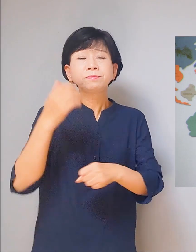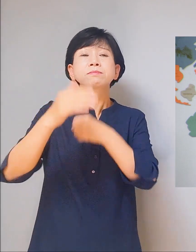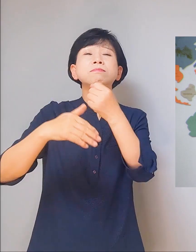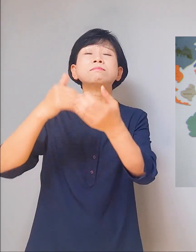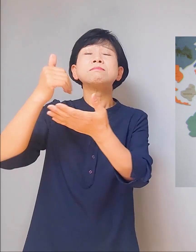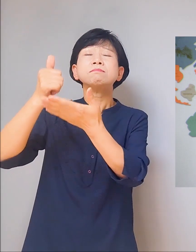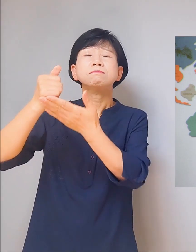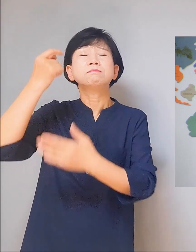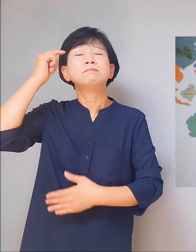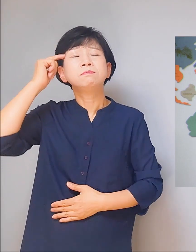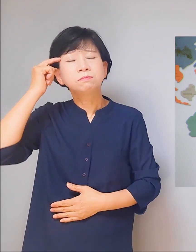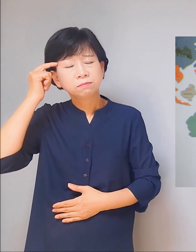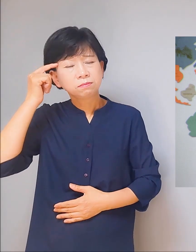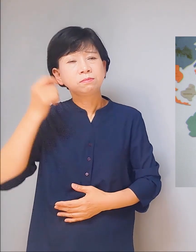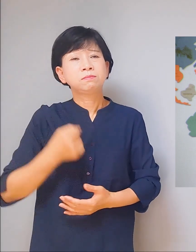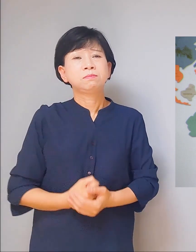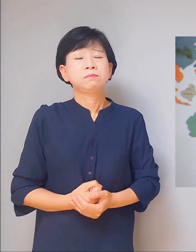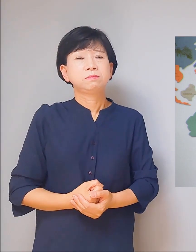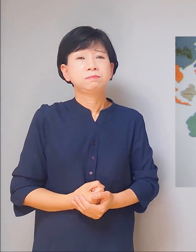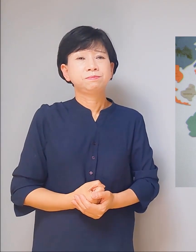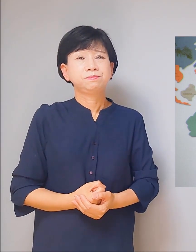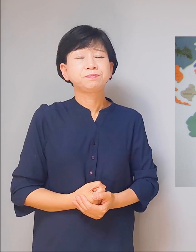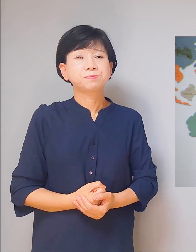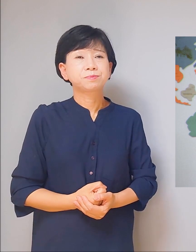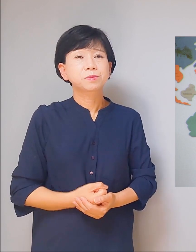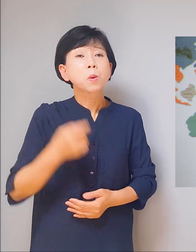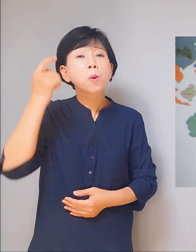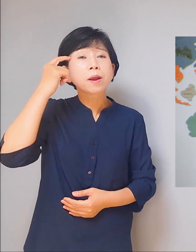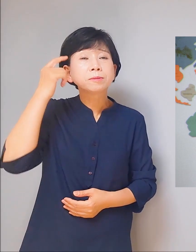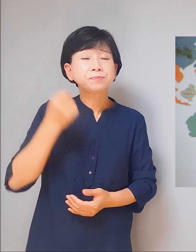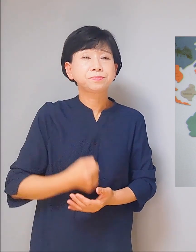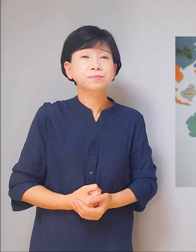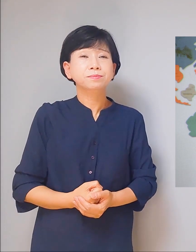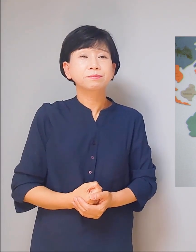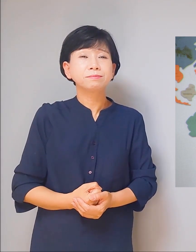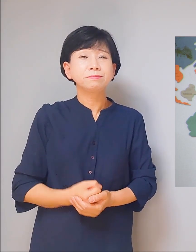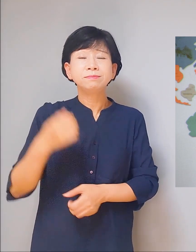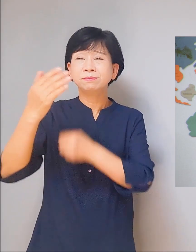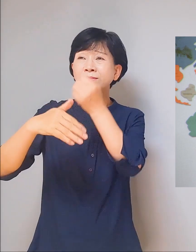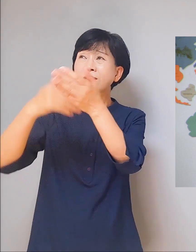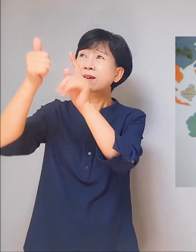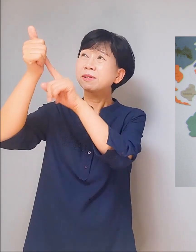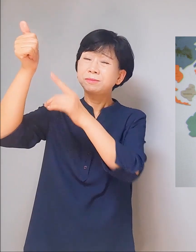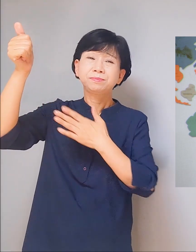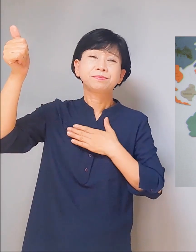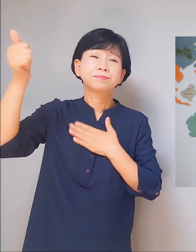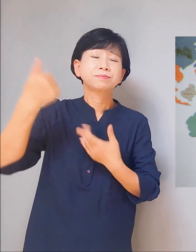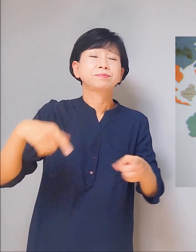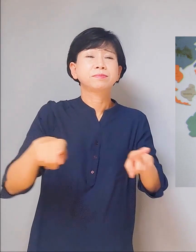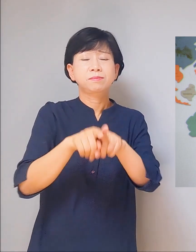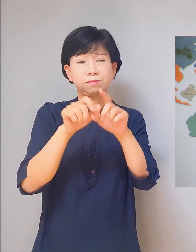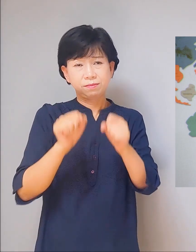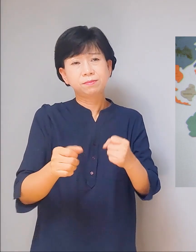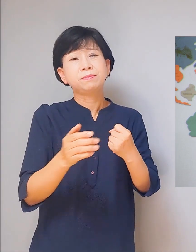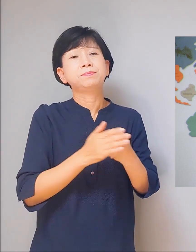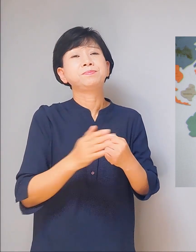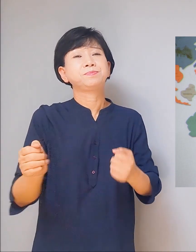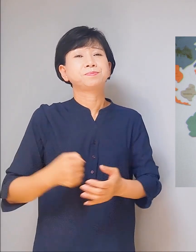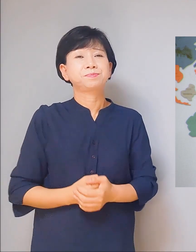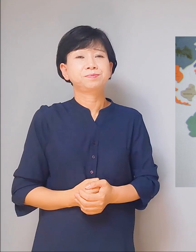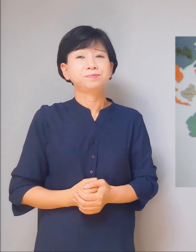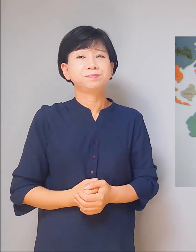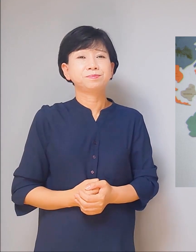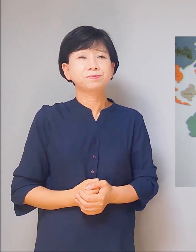겁니다. 왜 그렇죠? 그 하나님이 우리와 함께 하시기 때문입니다. 어느 때는 우리의